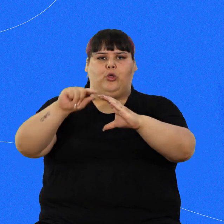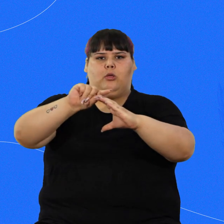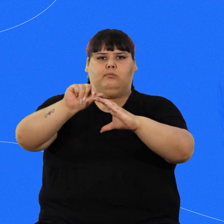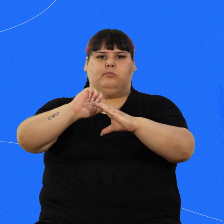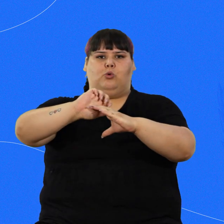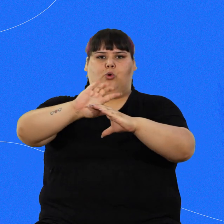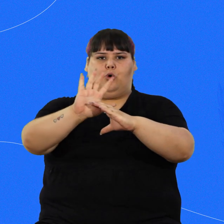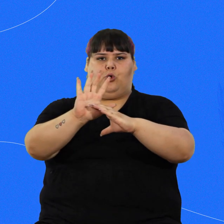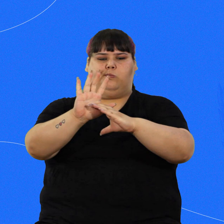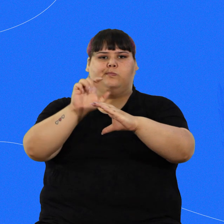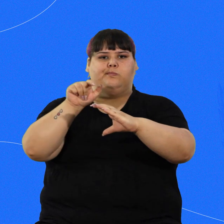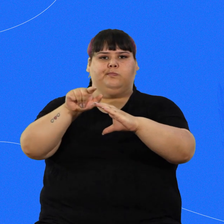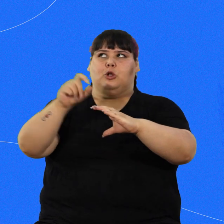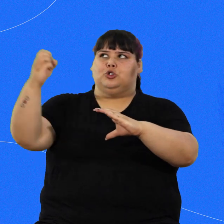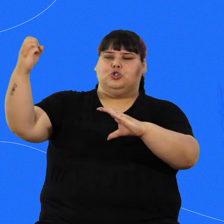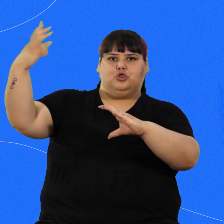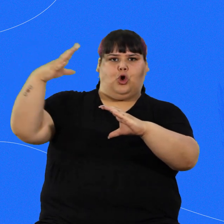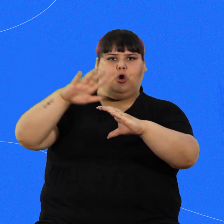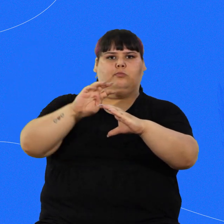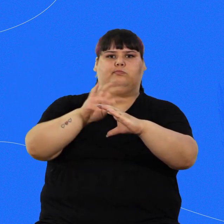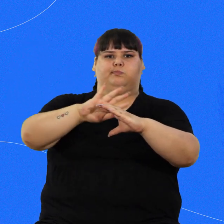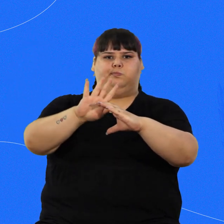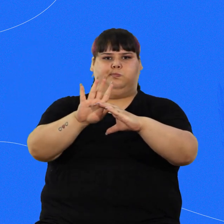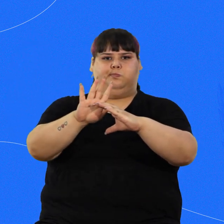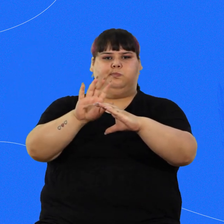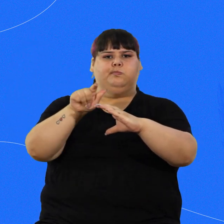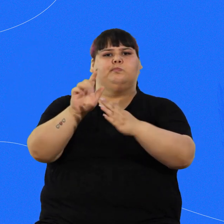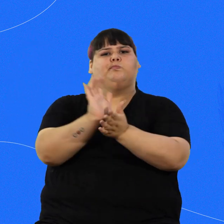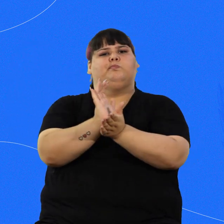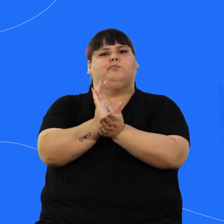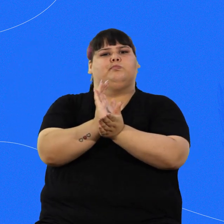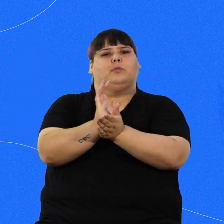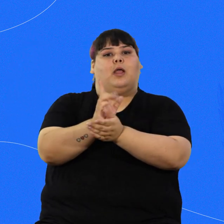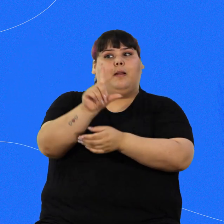cual timbre en forma de sol naciente, simboliza la nueva nación.